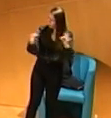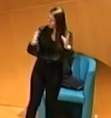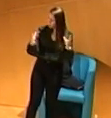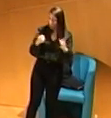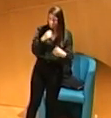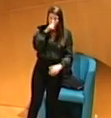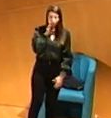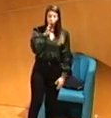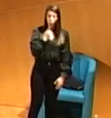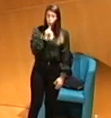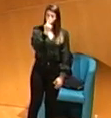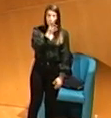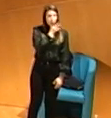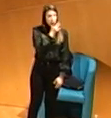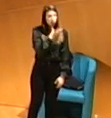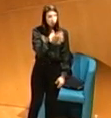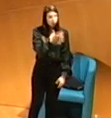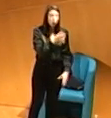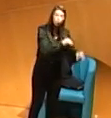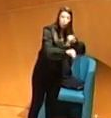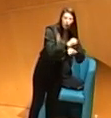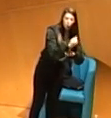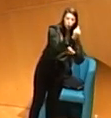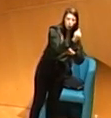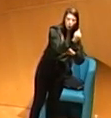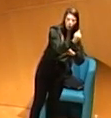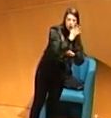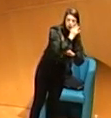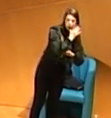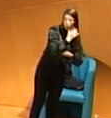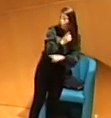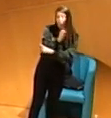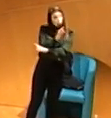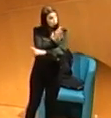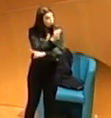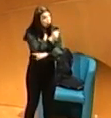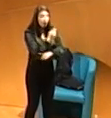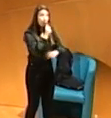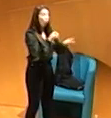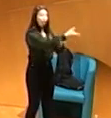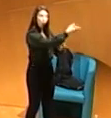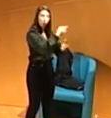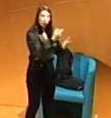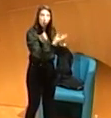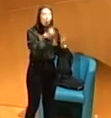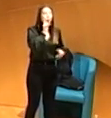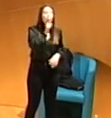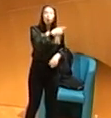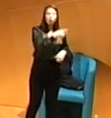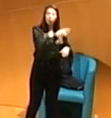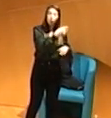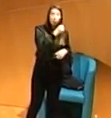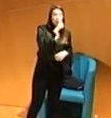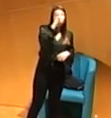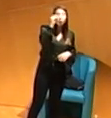parent tout seul et on ne peut pas être soignant tout seul non plus. Mais alors ça, il faut leur dire aussi, parce que des fois, ils croient qu'ils peuvent se passer de nous. Là, si vous êtes